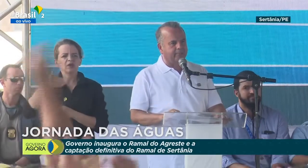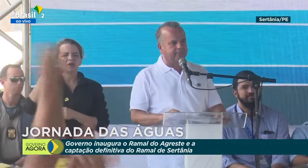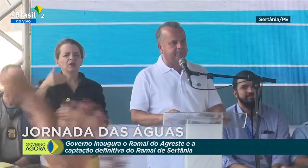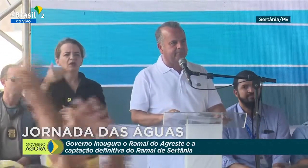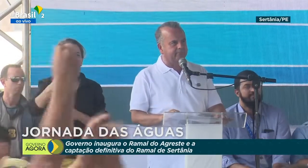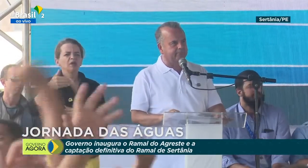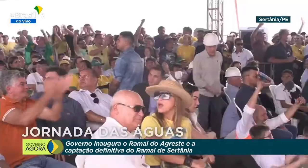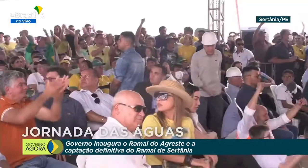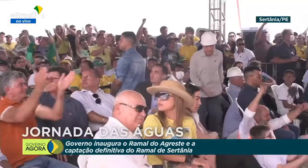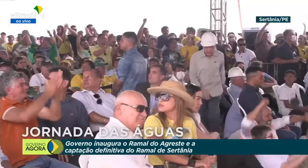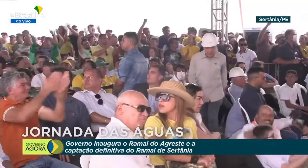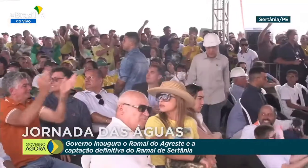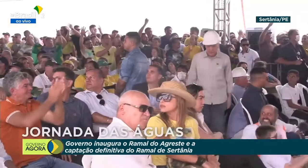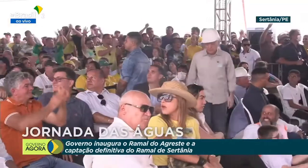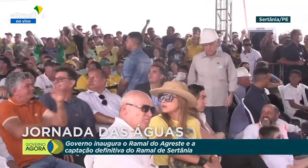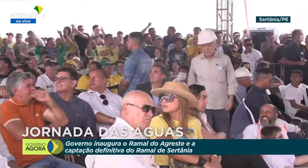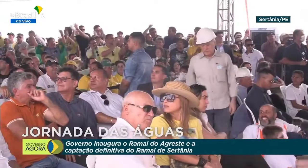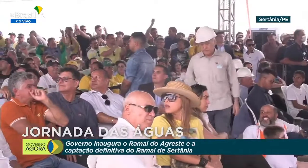denominada...